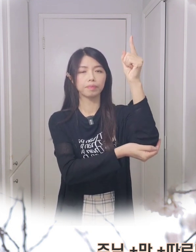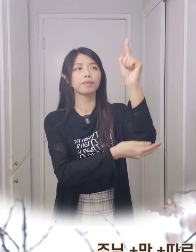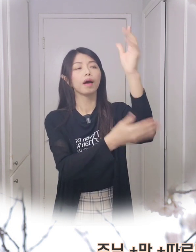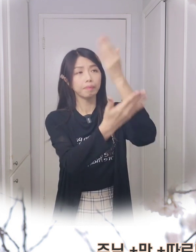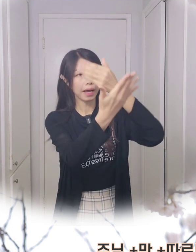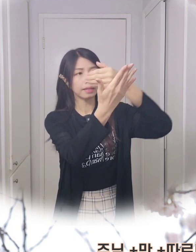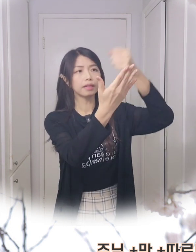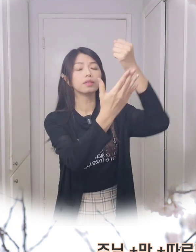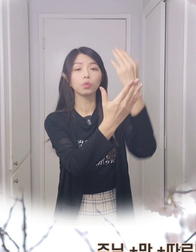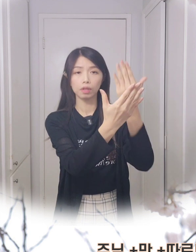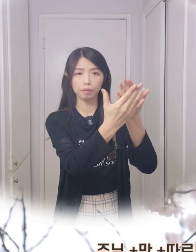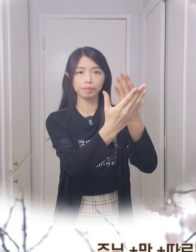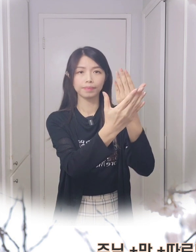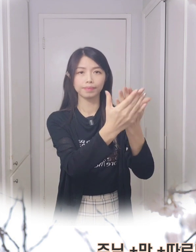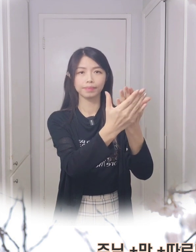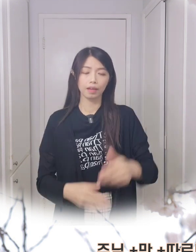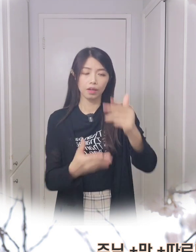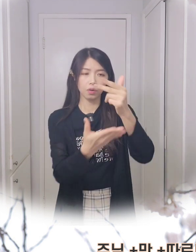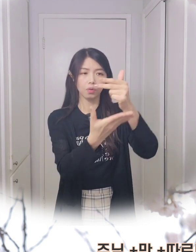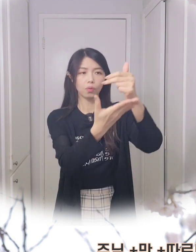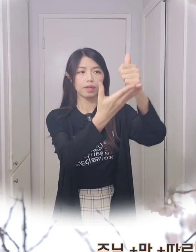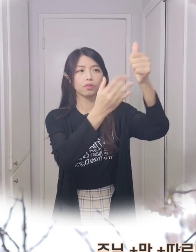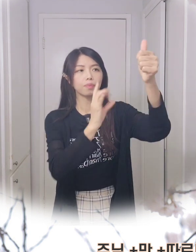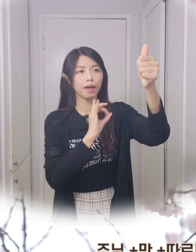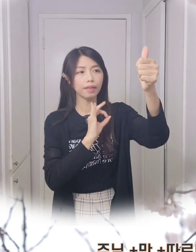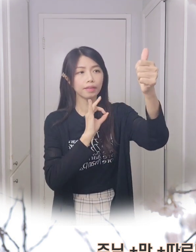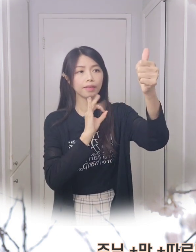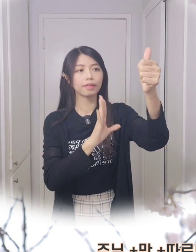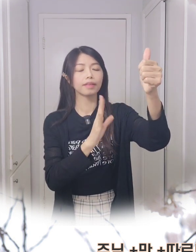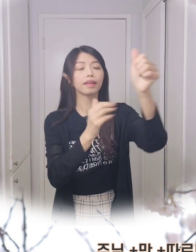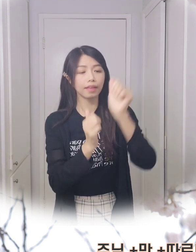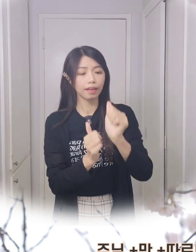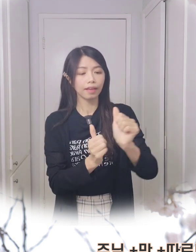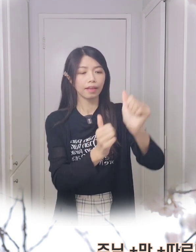바드 소서 오직 주만